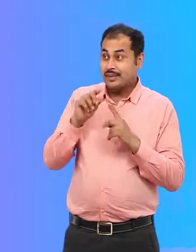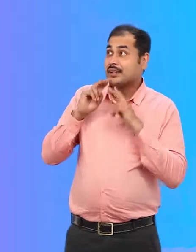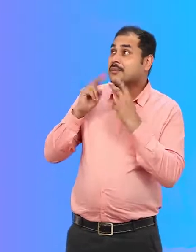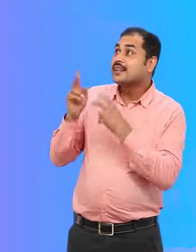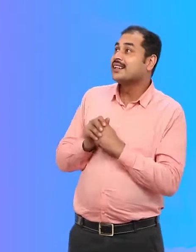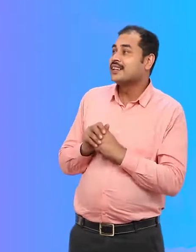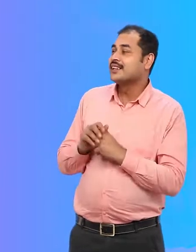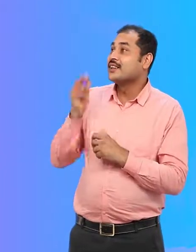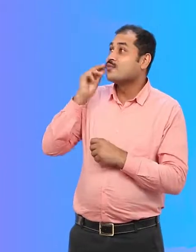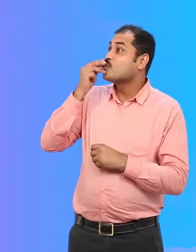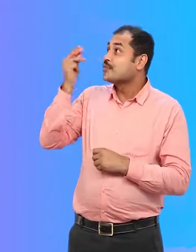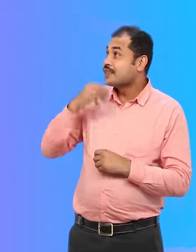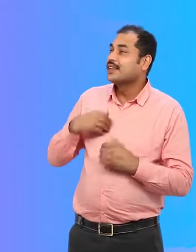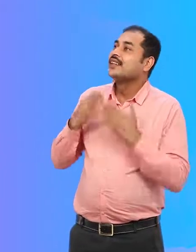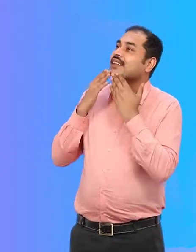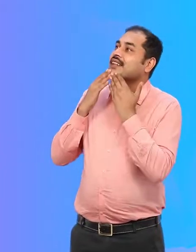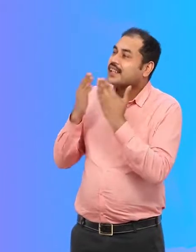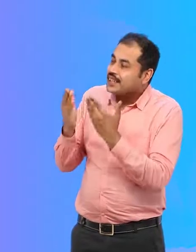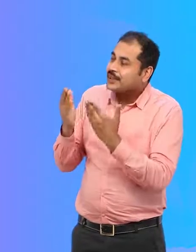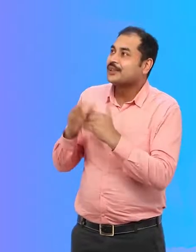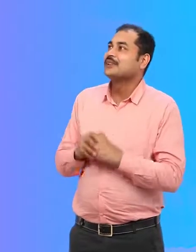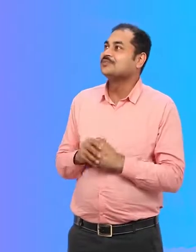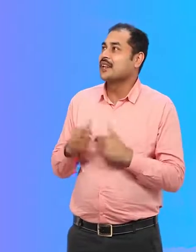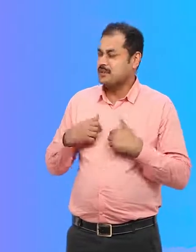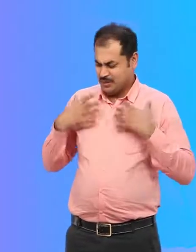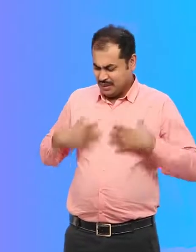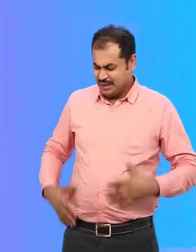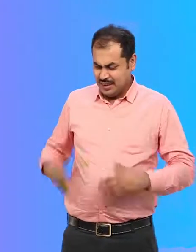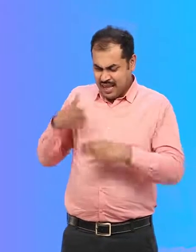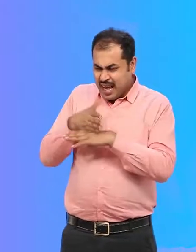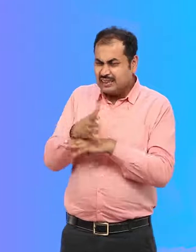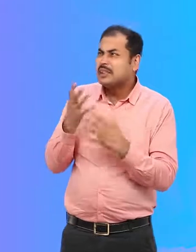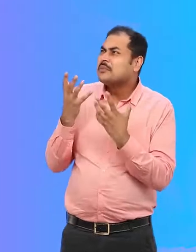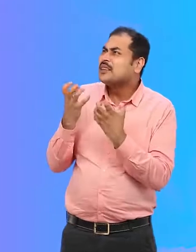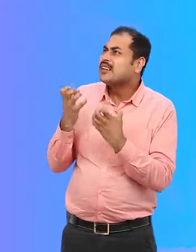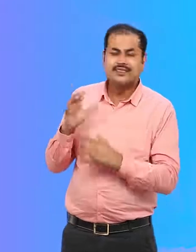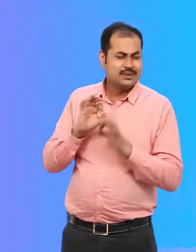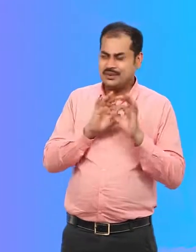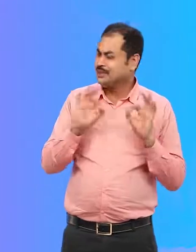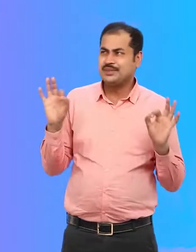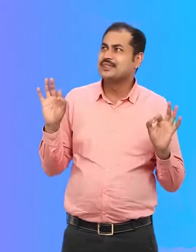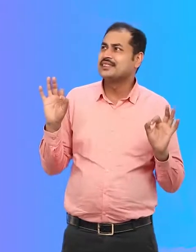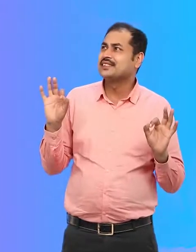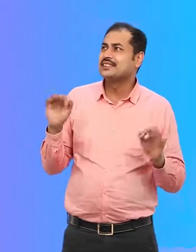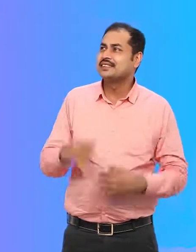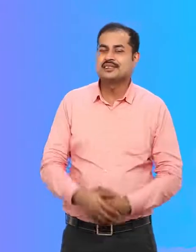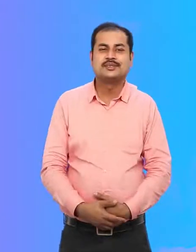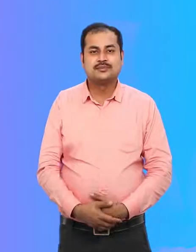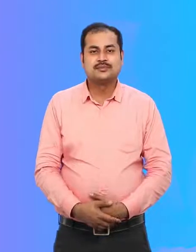उत्तर देती है टॉपिक के लिए धन्यवाद मैडम मुझे दर्द हो रहा है यहां